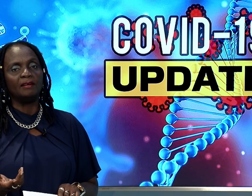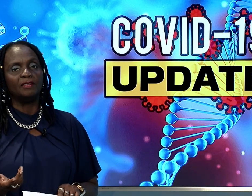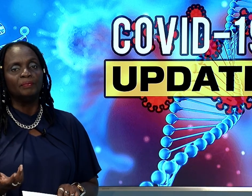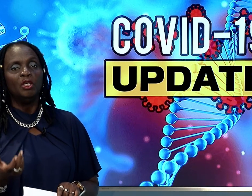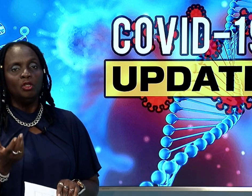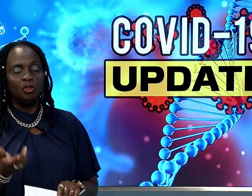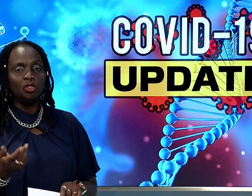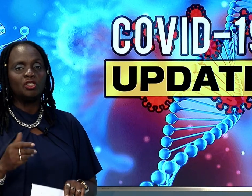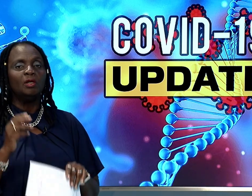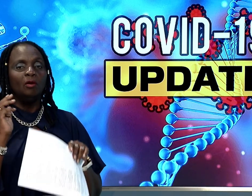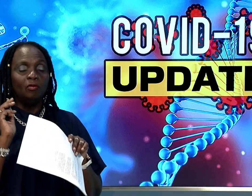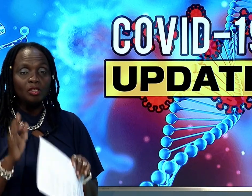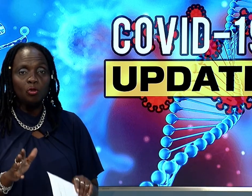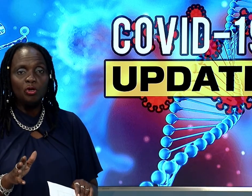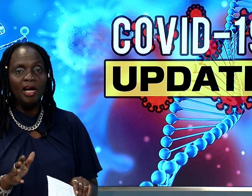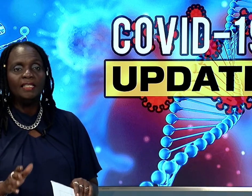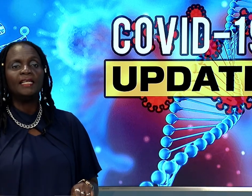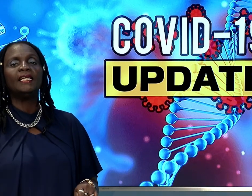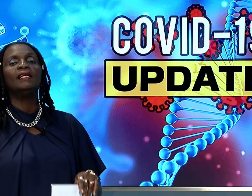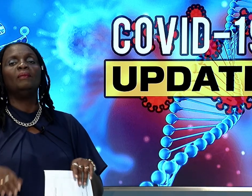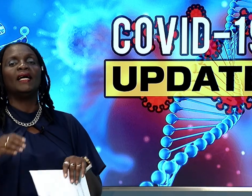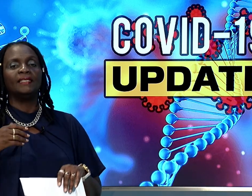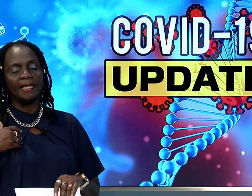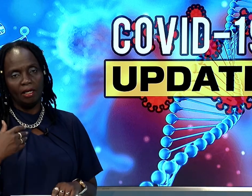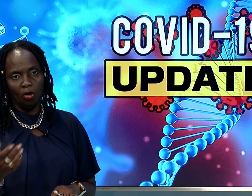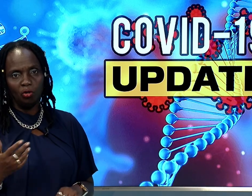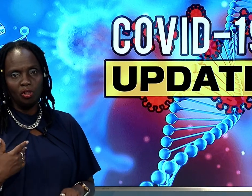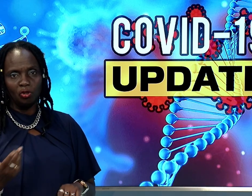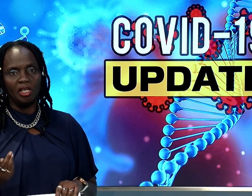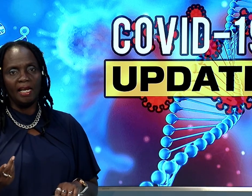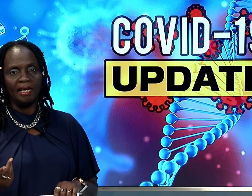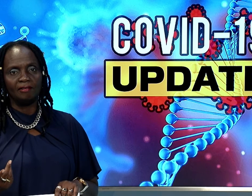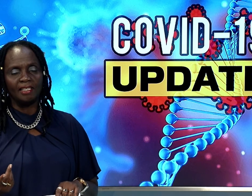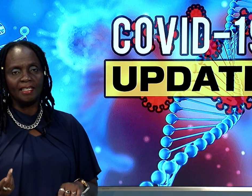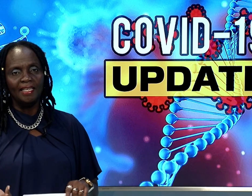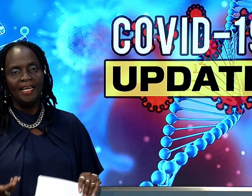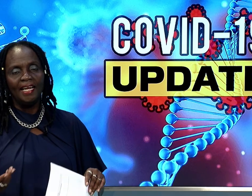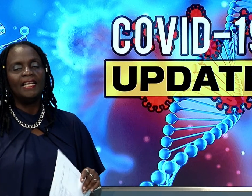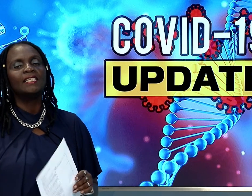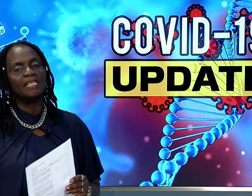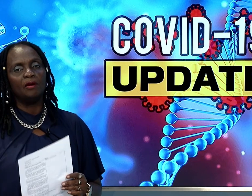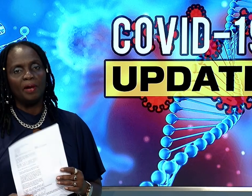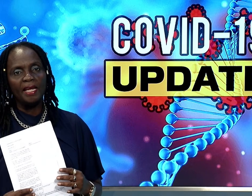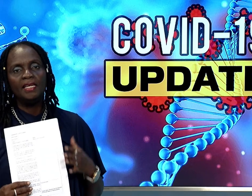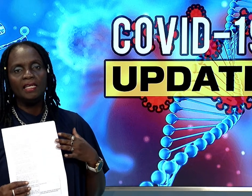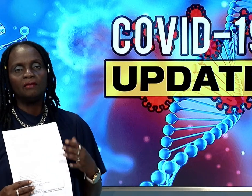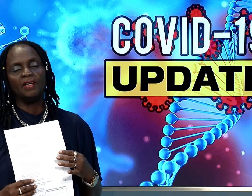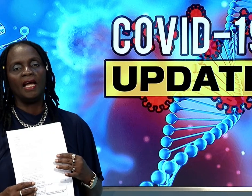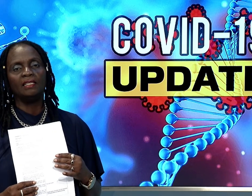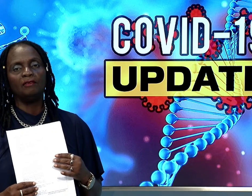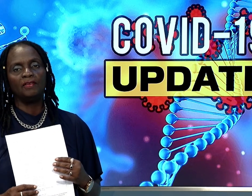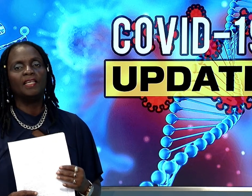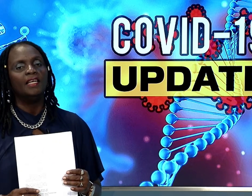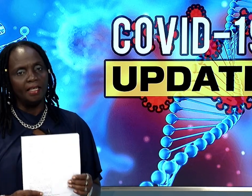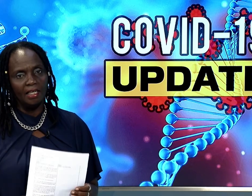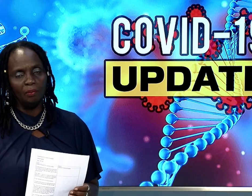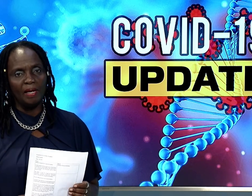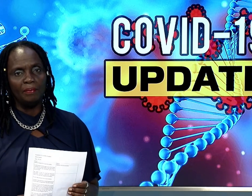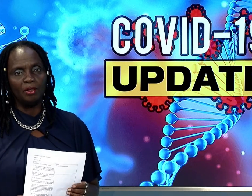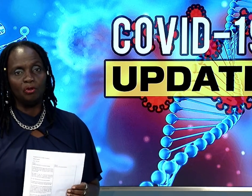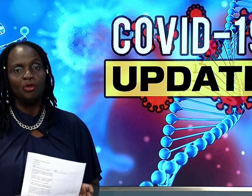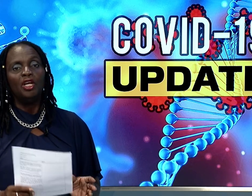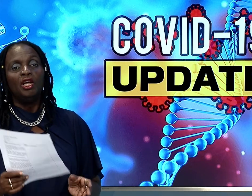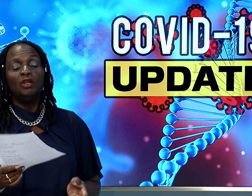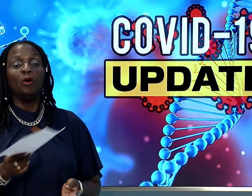gezond blijven. Dus was ook uw handen regelmatig en houd de sociale afstand. En dan zijn wij hier van ATV heel